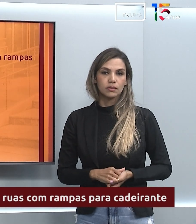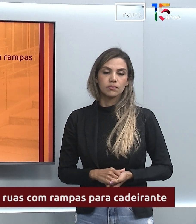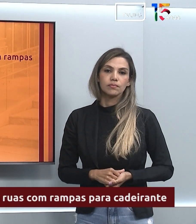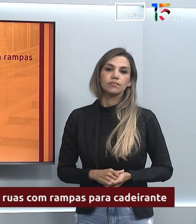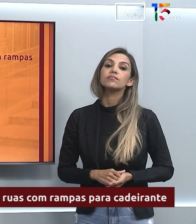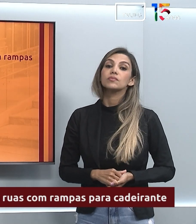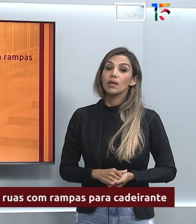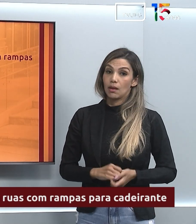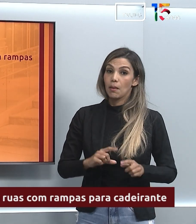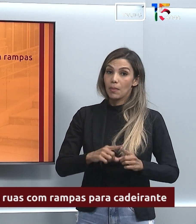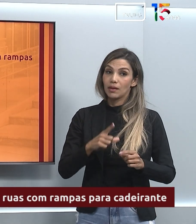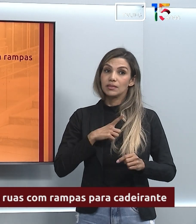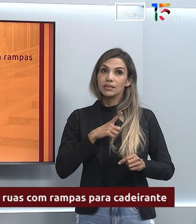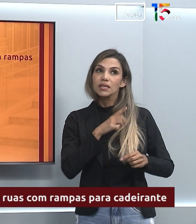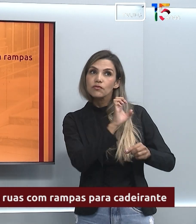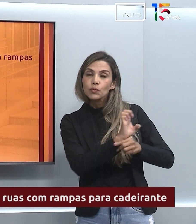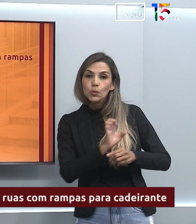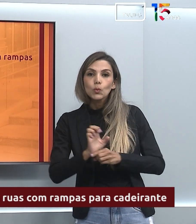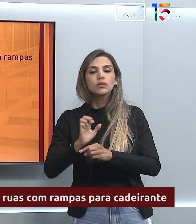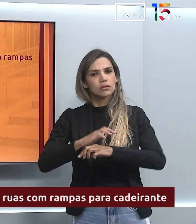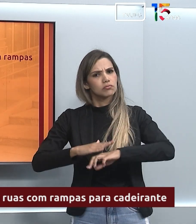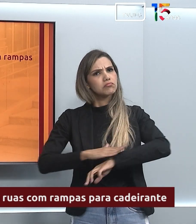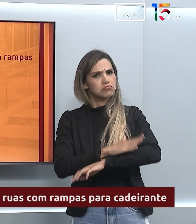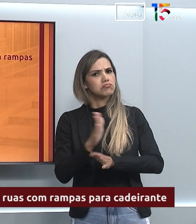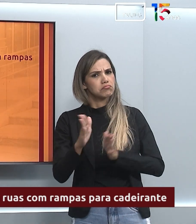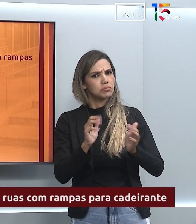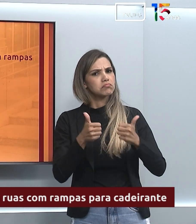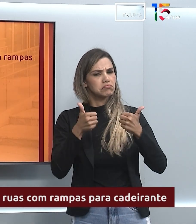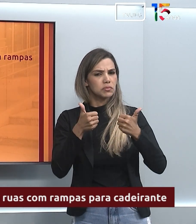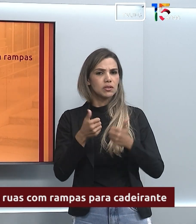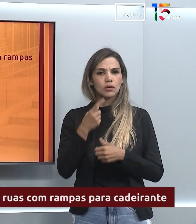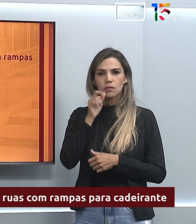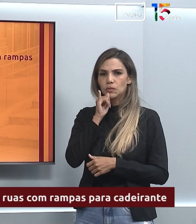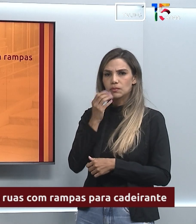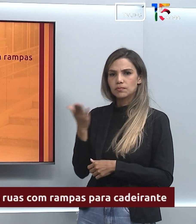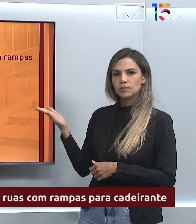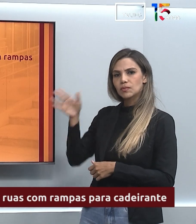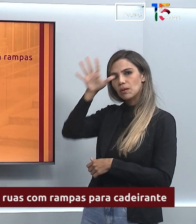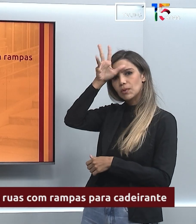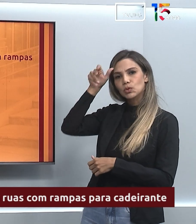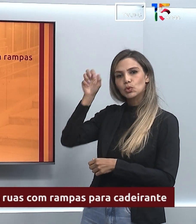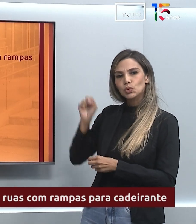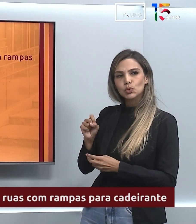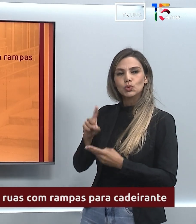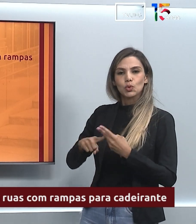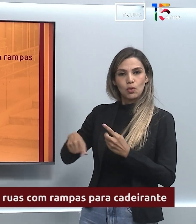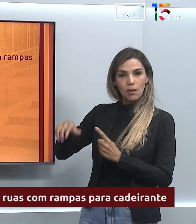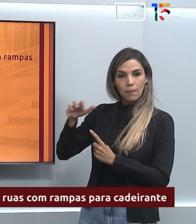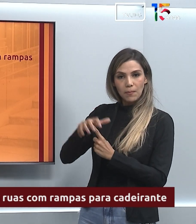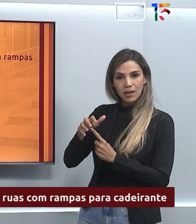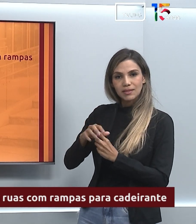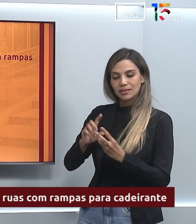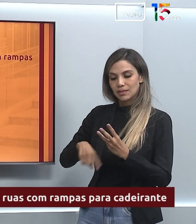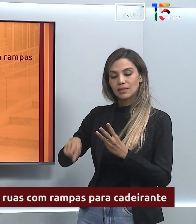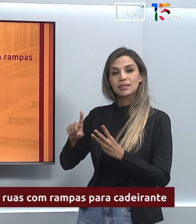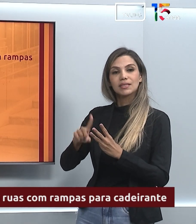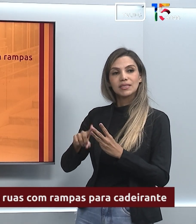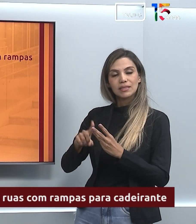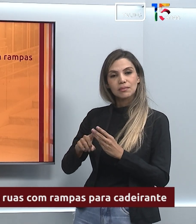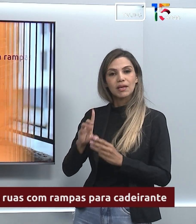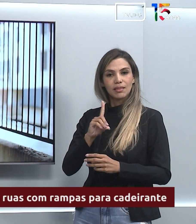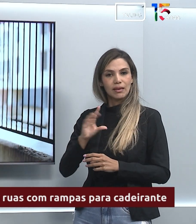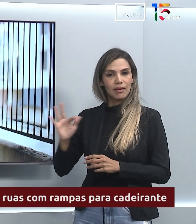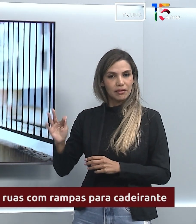estados com o melhor resultado estão Mato Grosso do Sul e Paraná. A terceira posição ficou com o Distrito